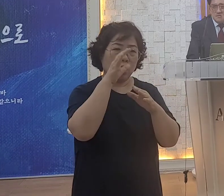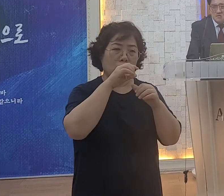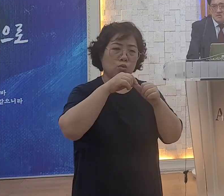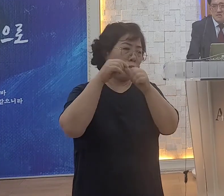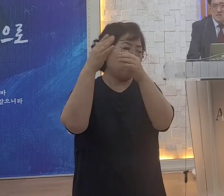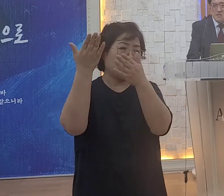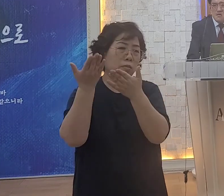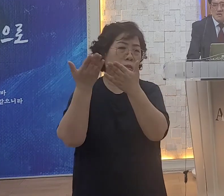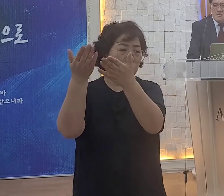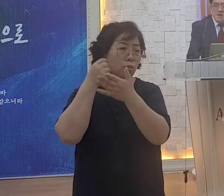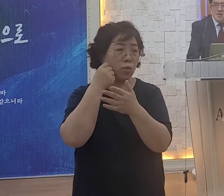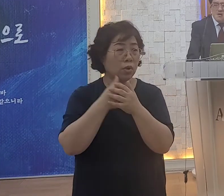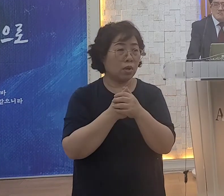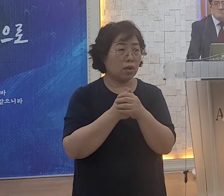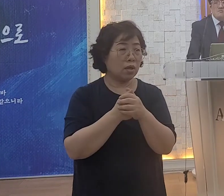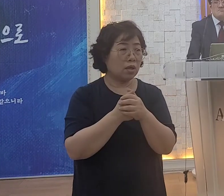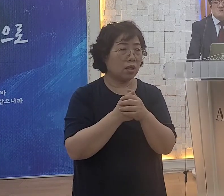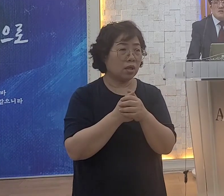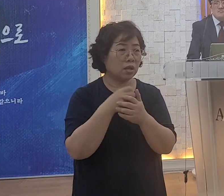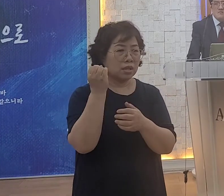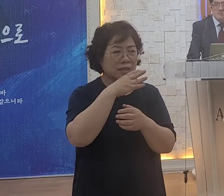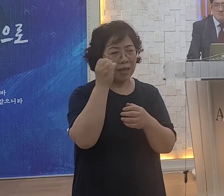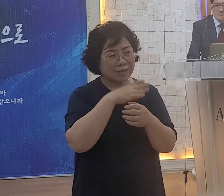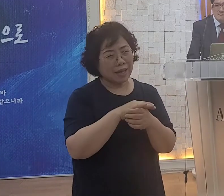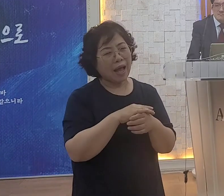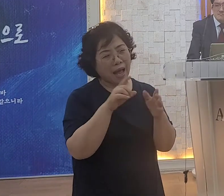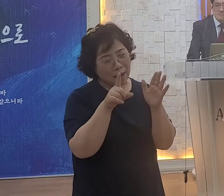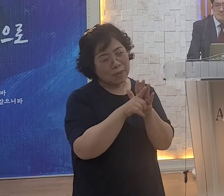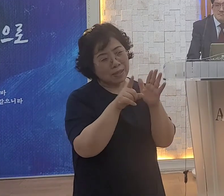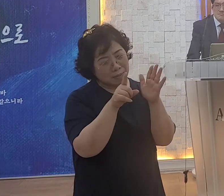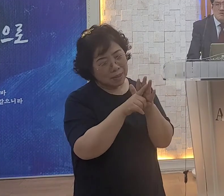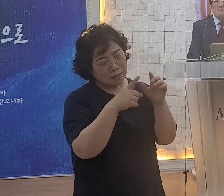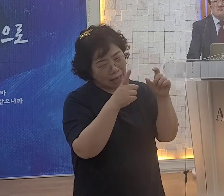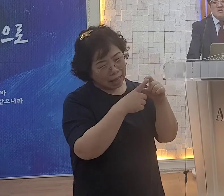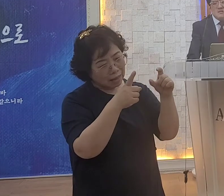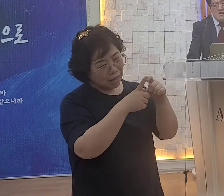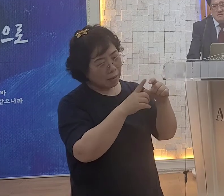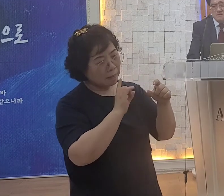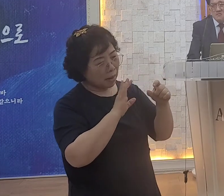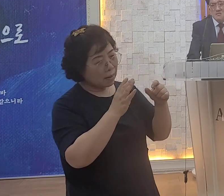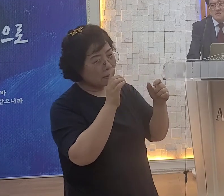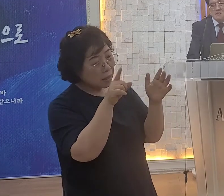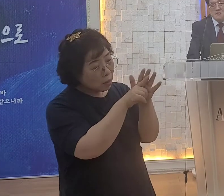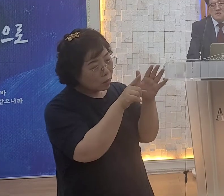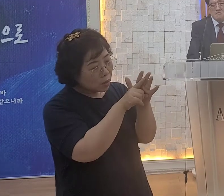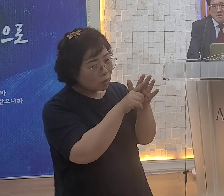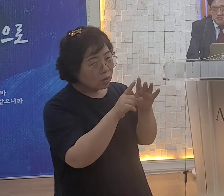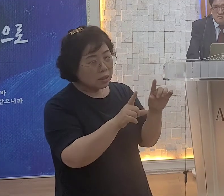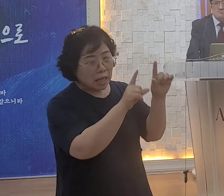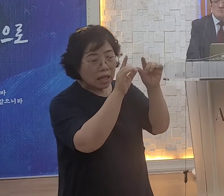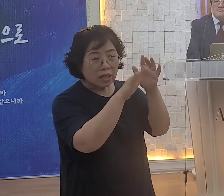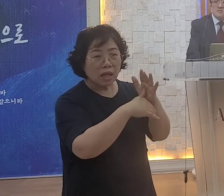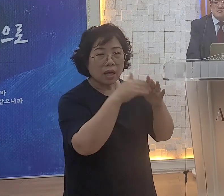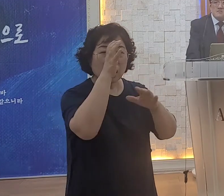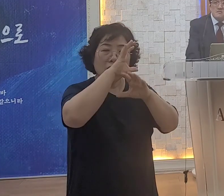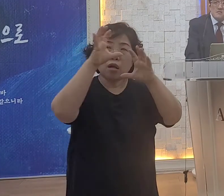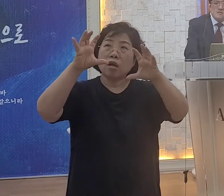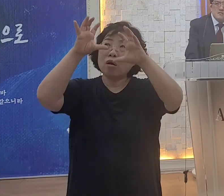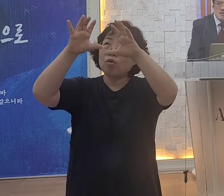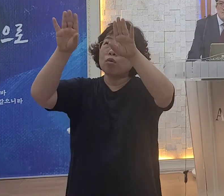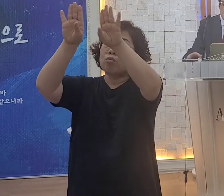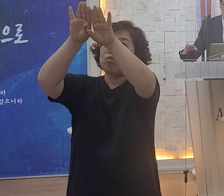그거 없이 그냥 두리뭉실하게 믿고 두리뭉실하게 살면 우리가 천국 문